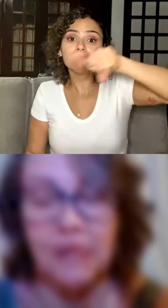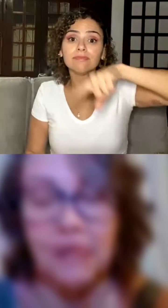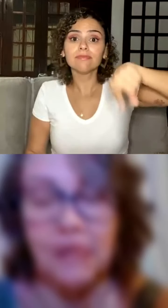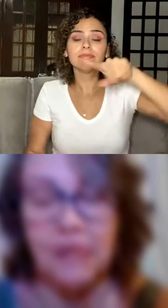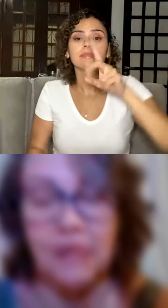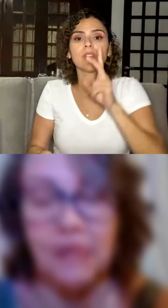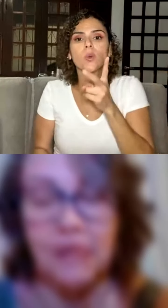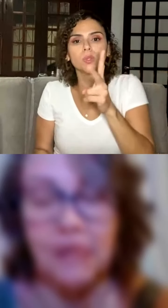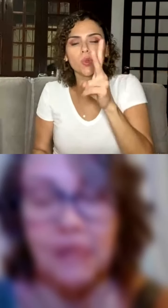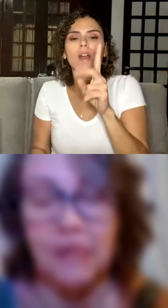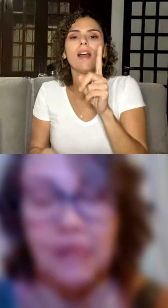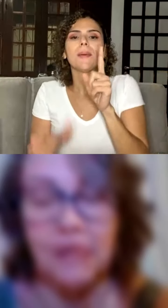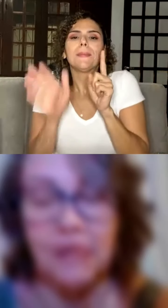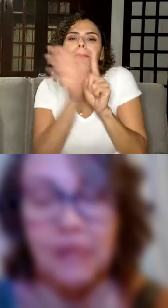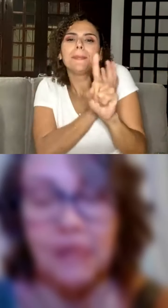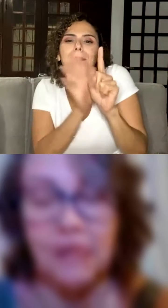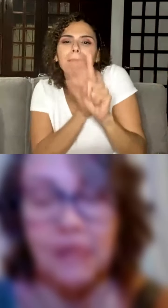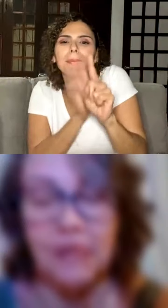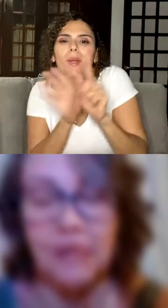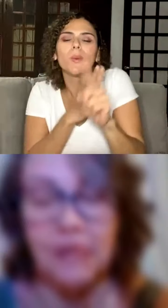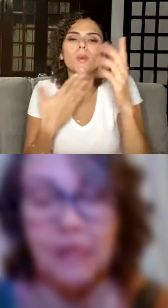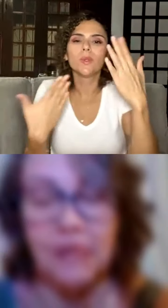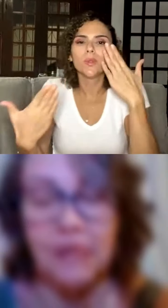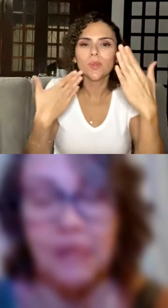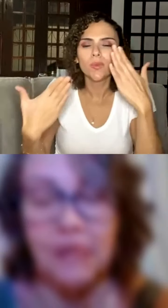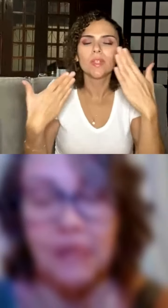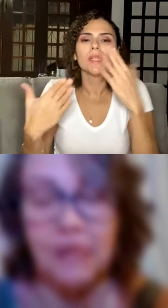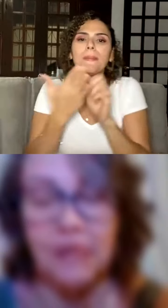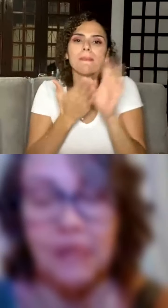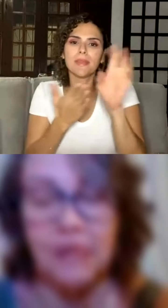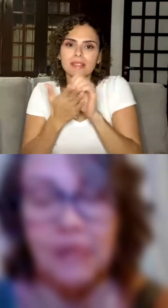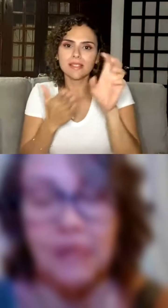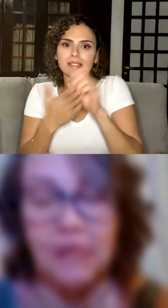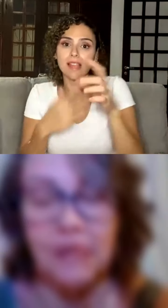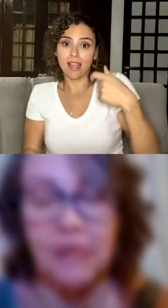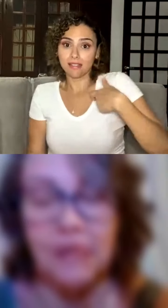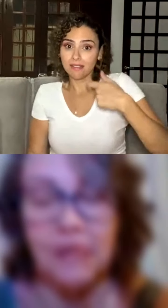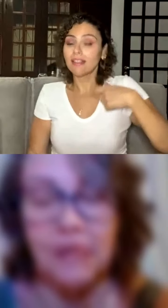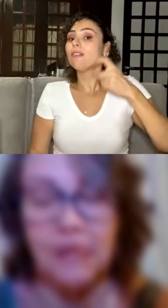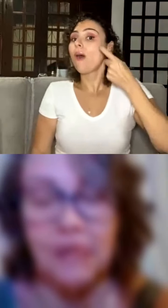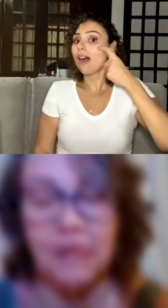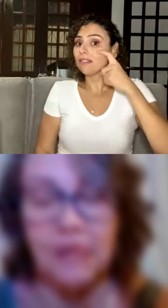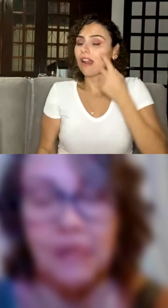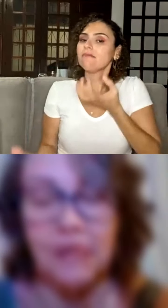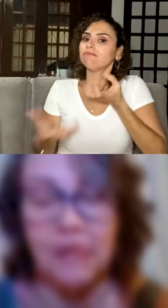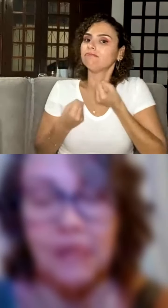as perguntas, mandando mensagens, que eu continuo recebendo,